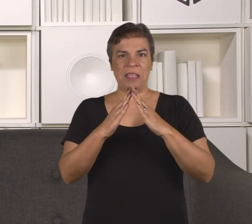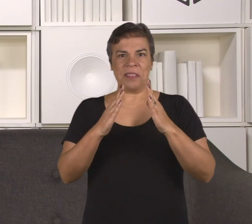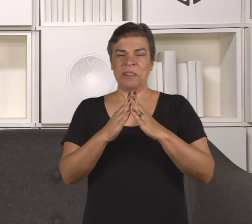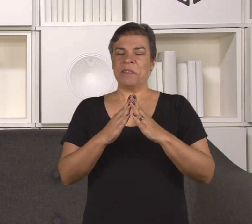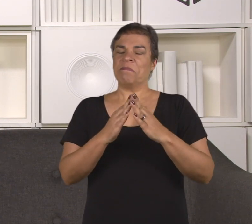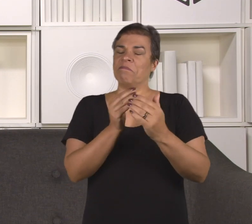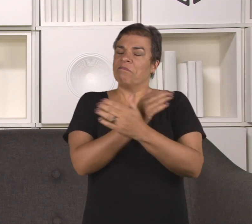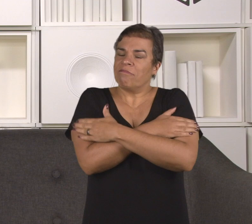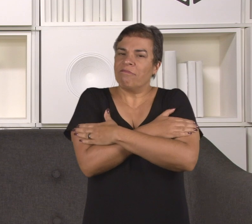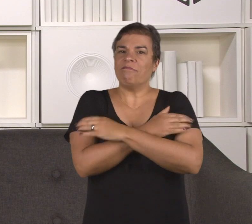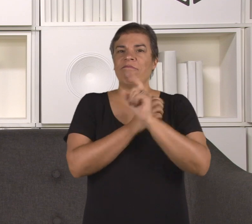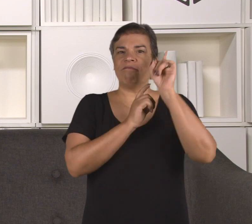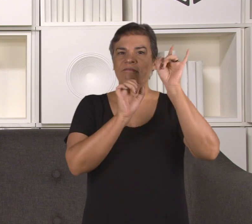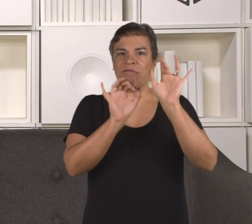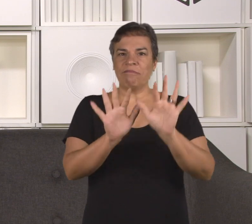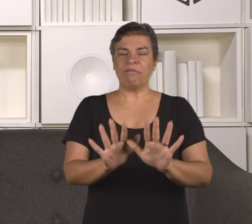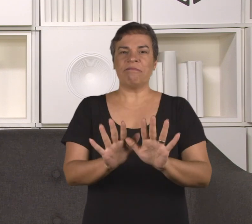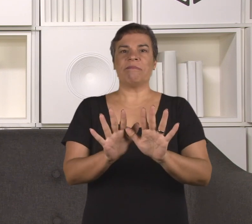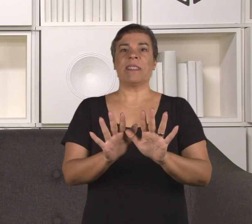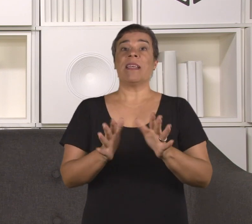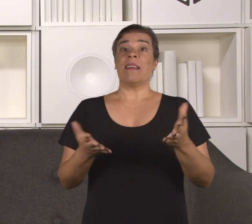nós estamos